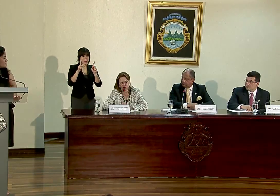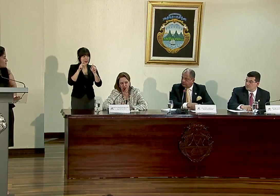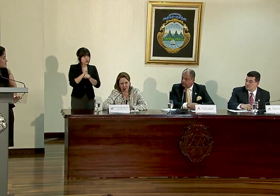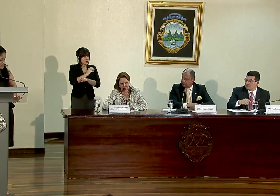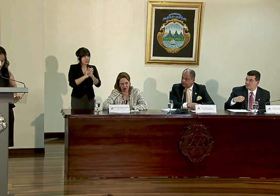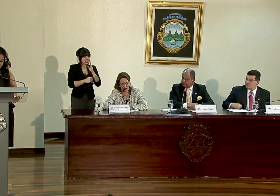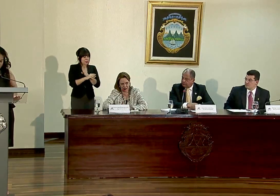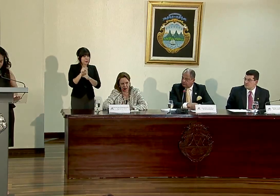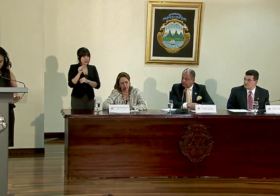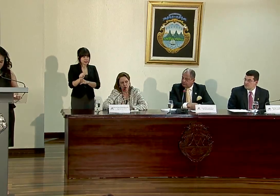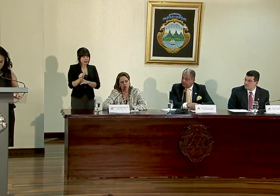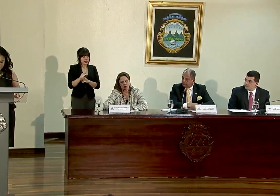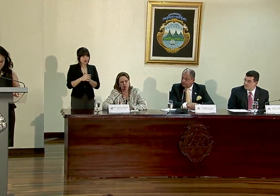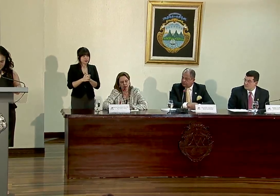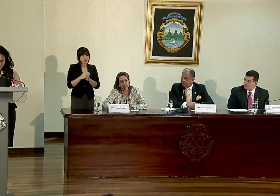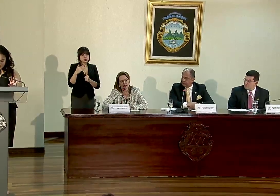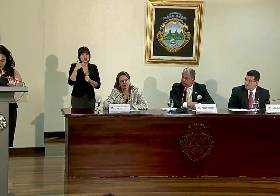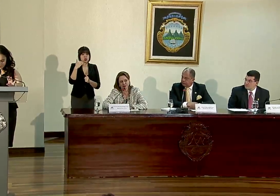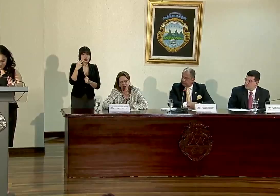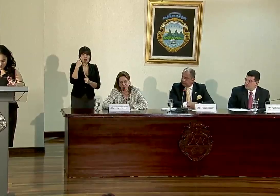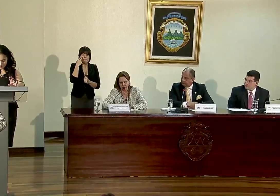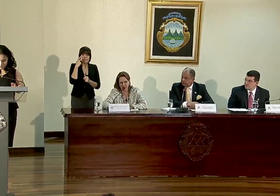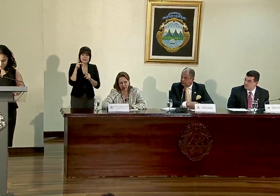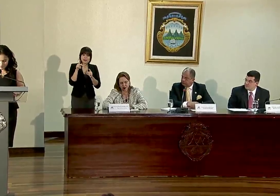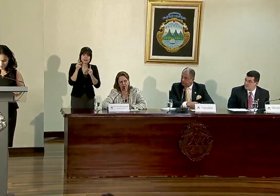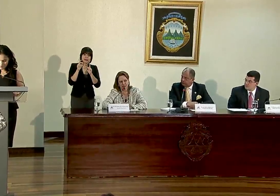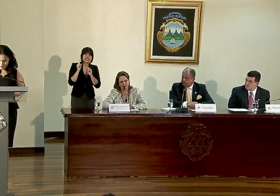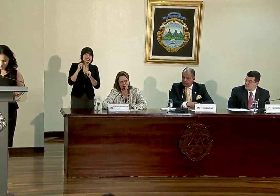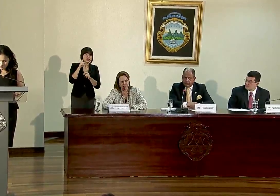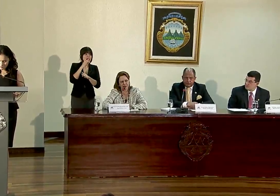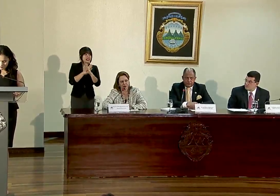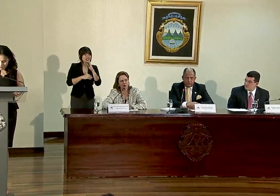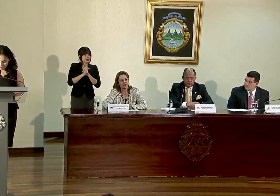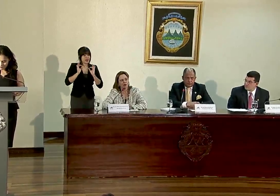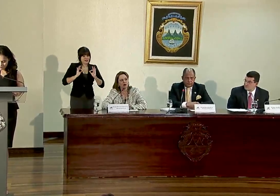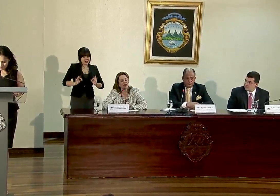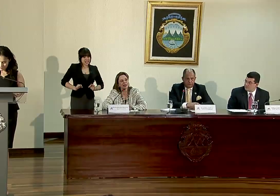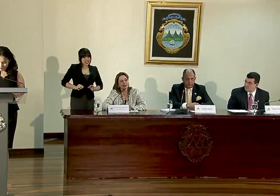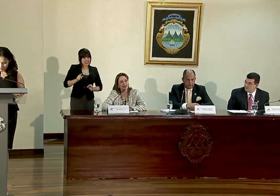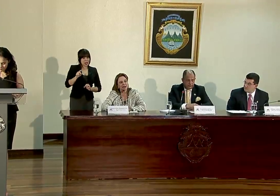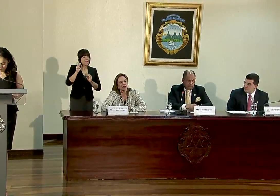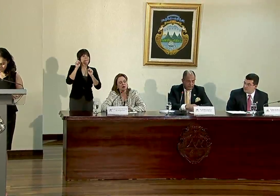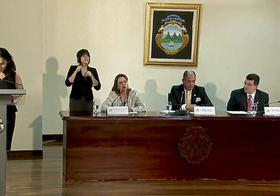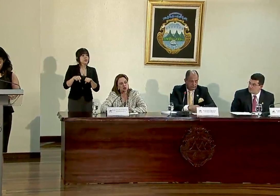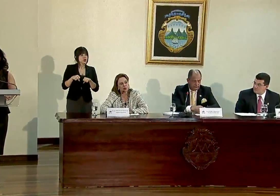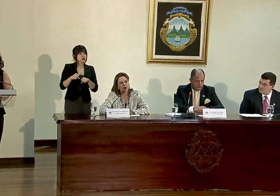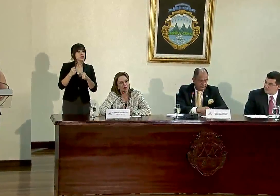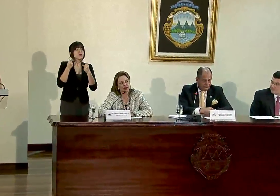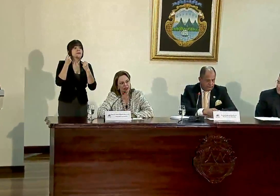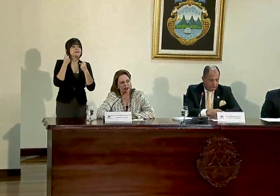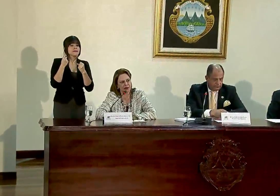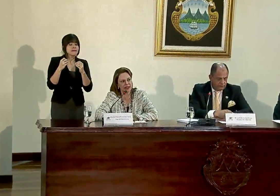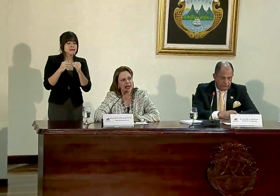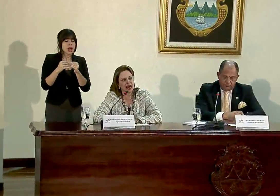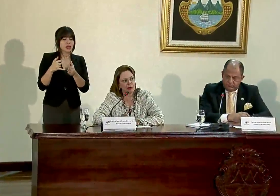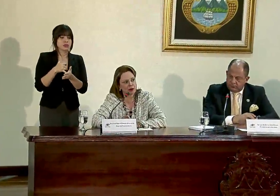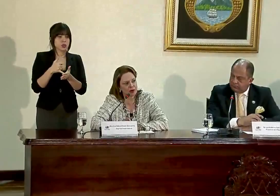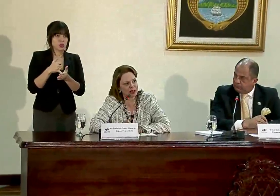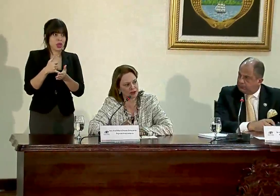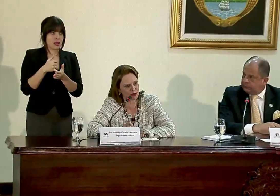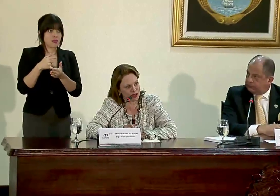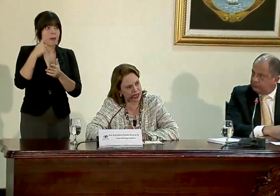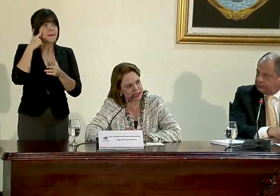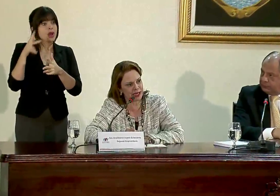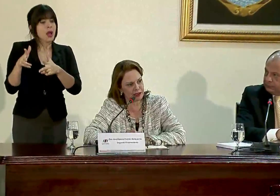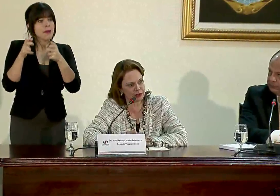personas con discapacidad, cuando veían que era especialmente una discapacidad física, podían ser mucho más vulnerables a